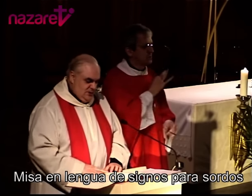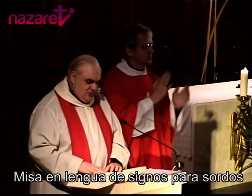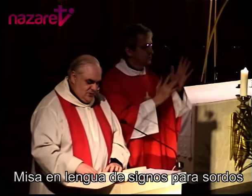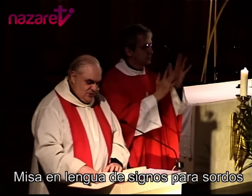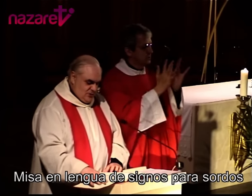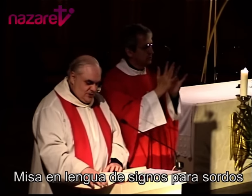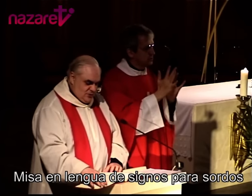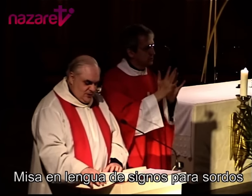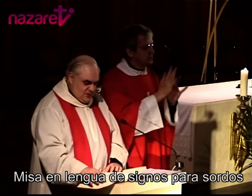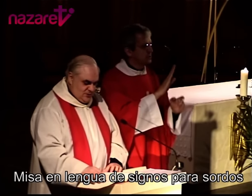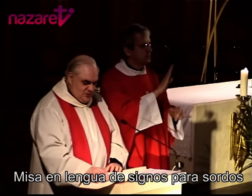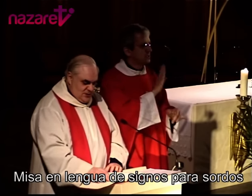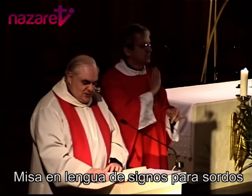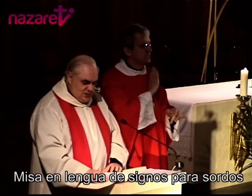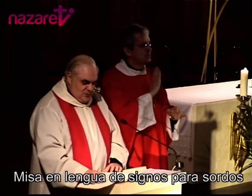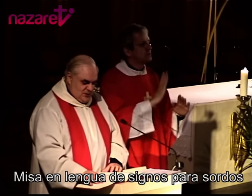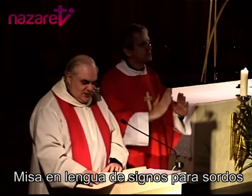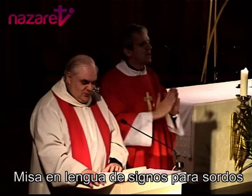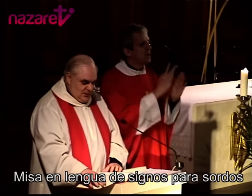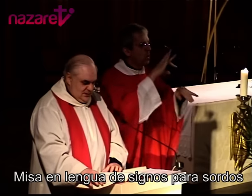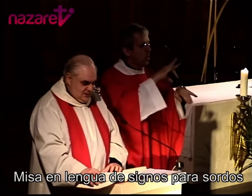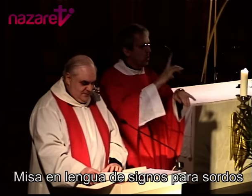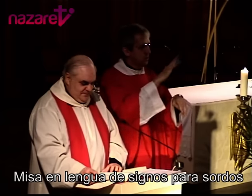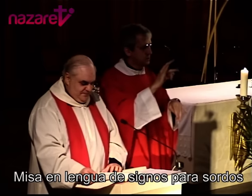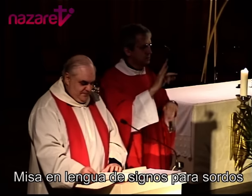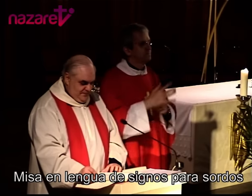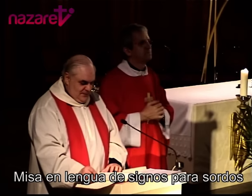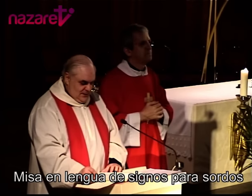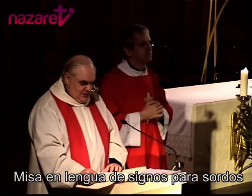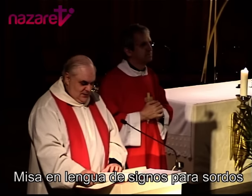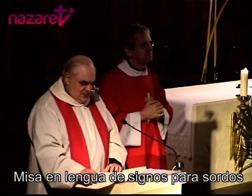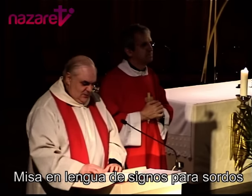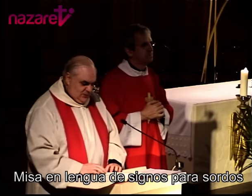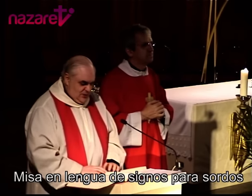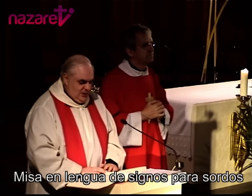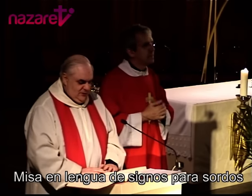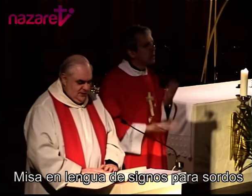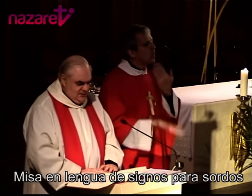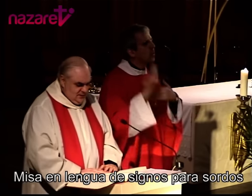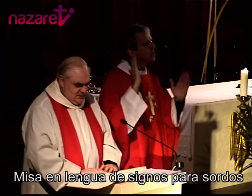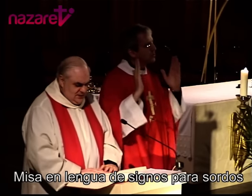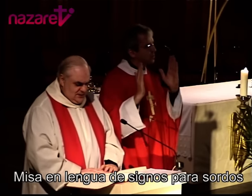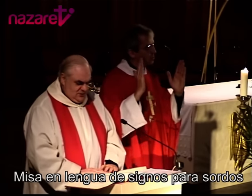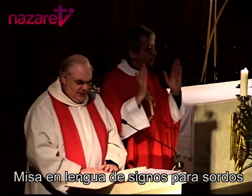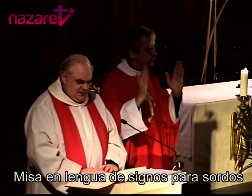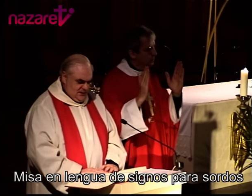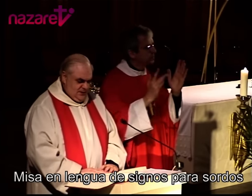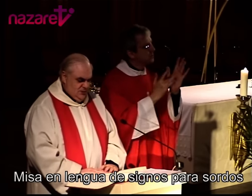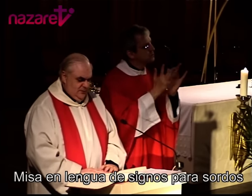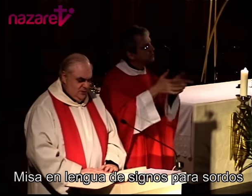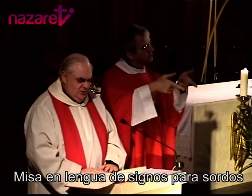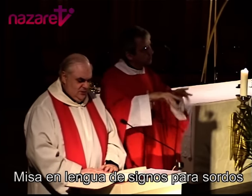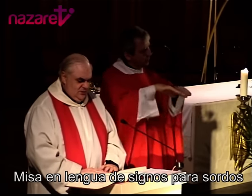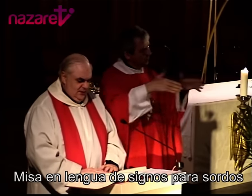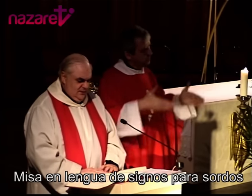Pasión de nuestro Señor Jesucristo, según San Lucas. Cuando llegó la hora, se sentó a la mesa y